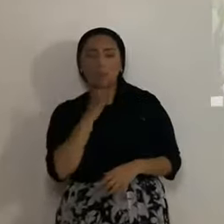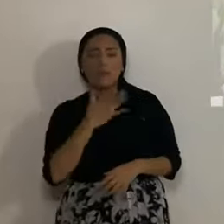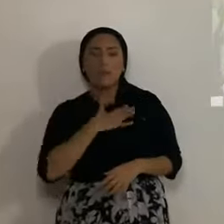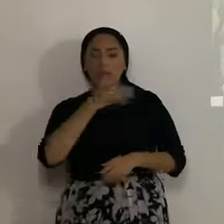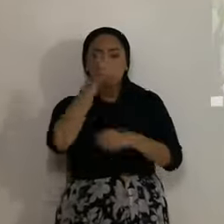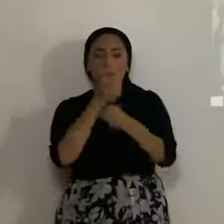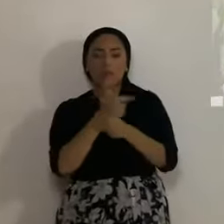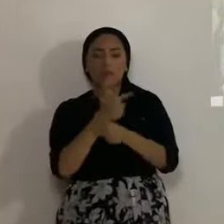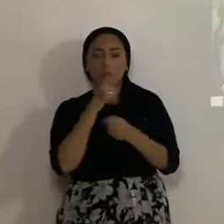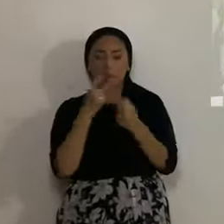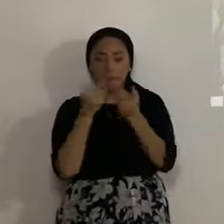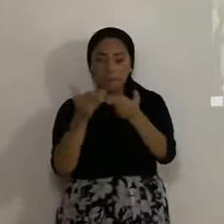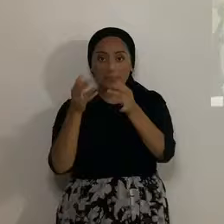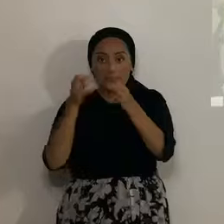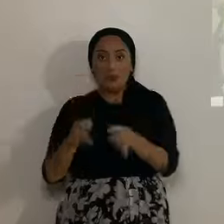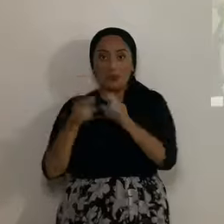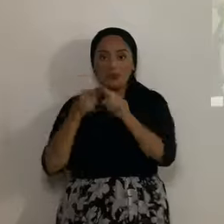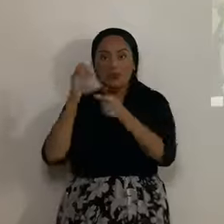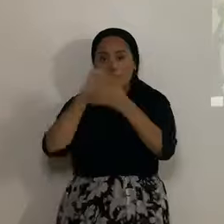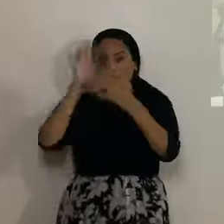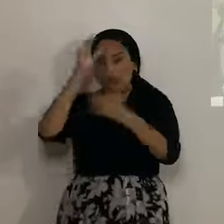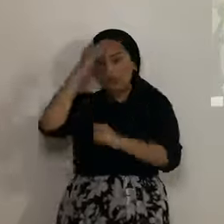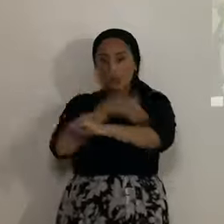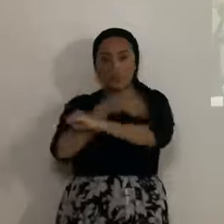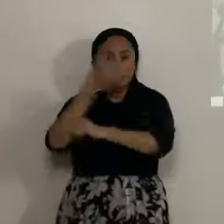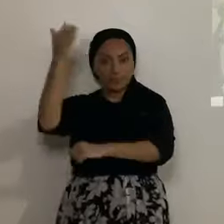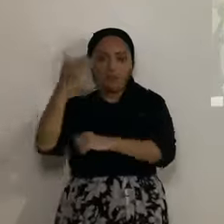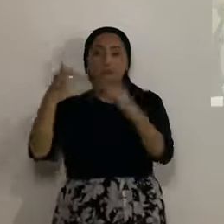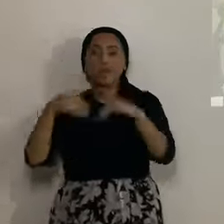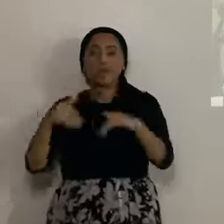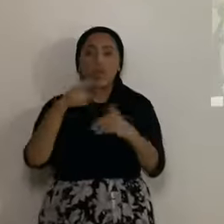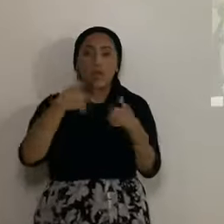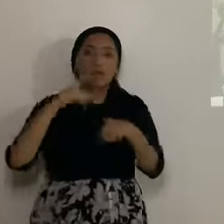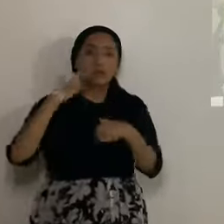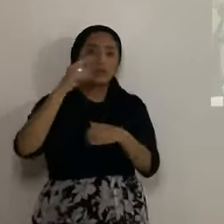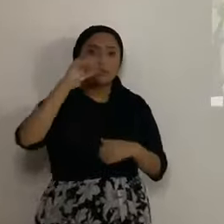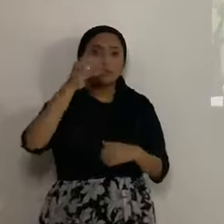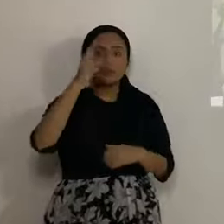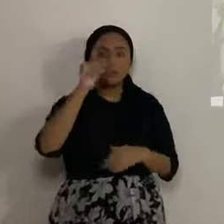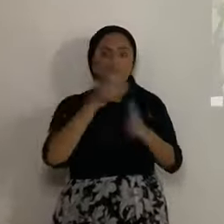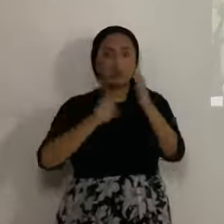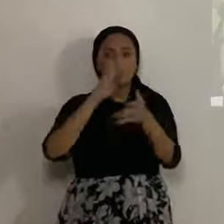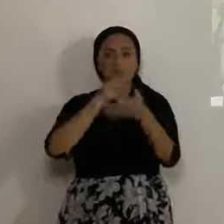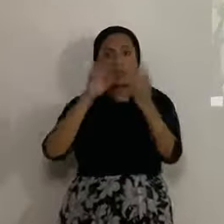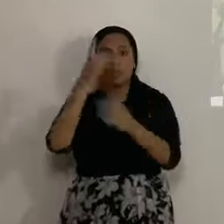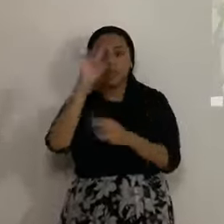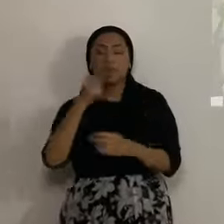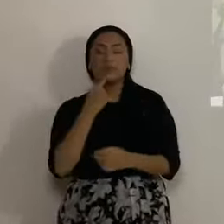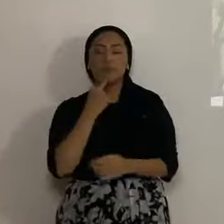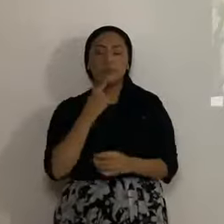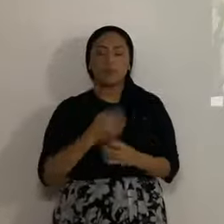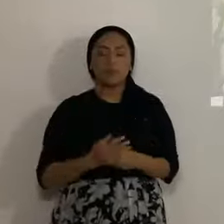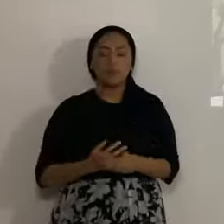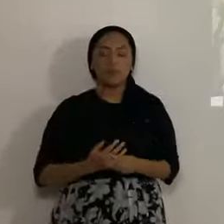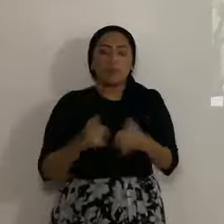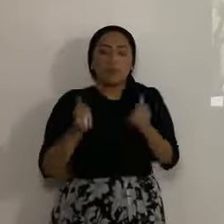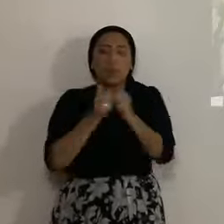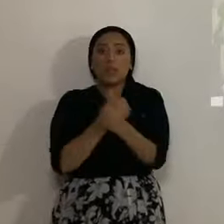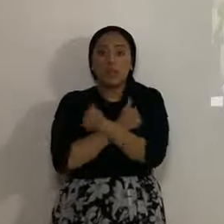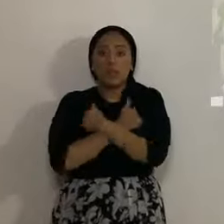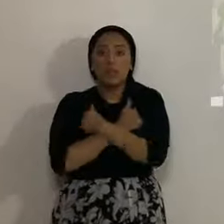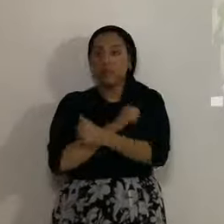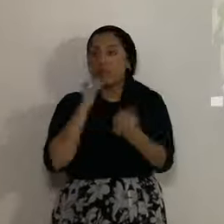mis hermanos, los que hacen la voluntad del Padre Todopoderoso. Entonces, tienen Primera de Juan 4, 18, dice así, en el amor